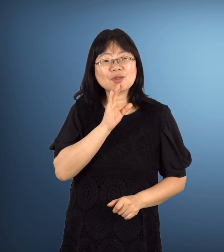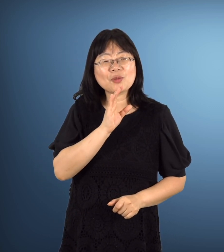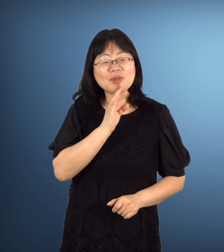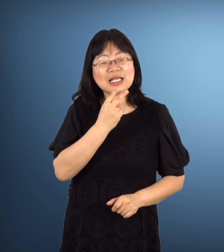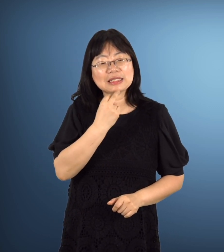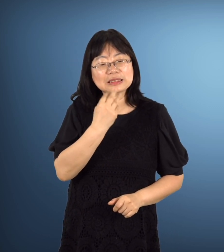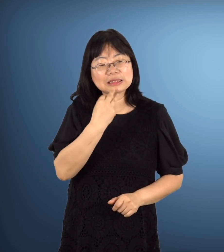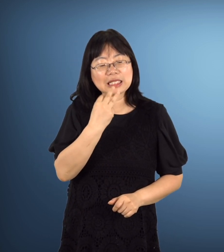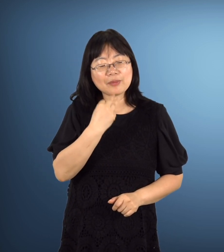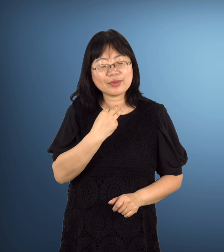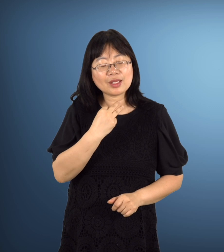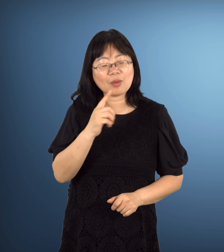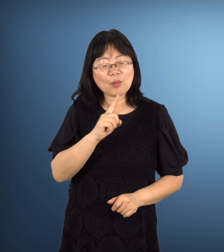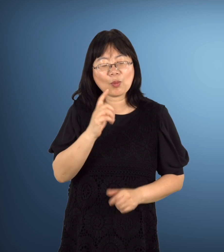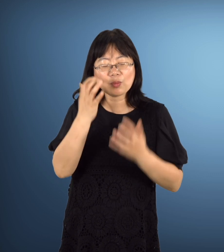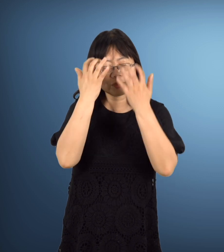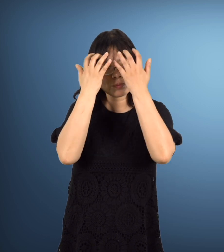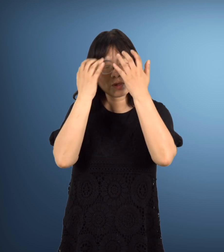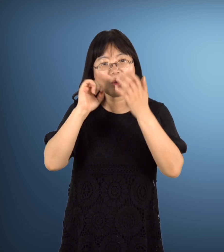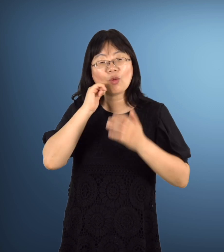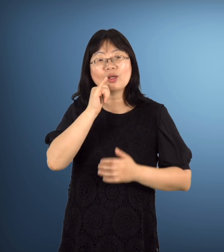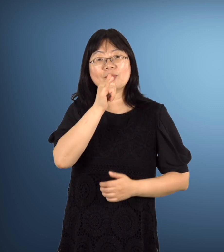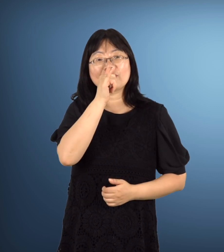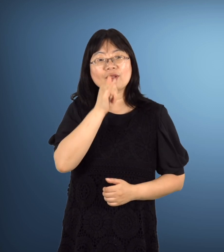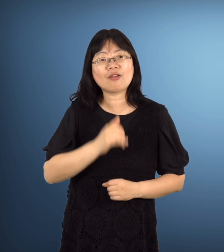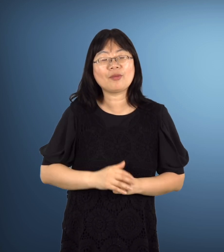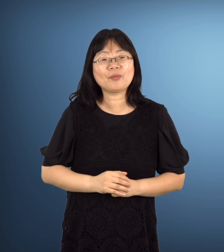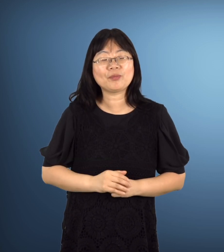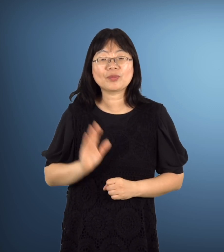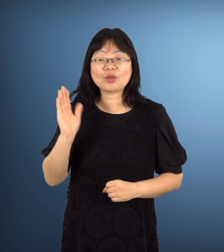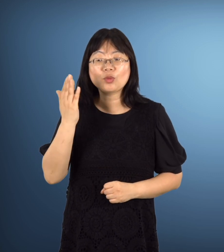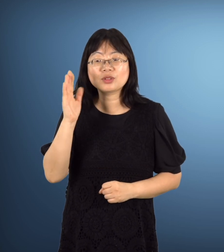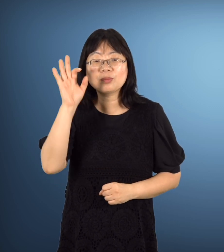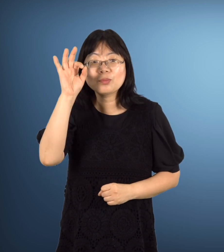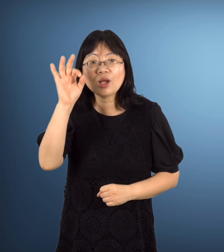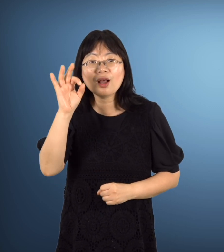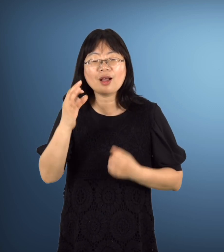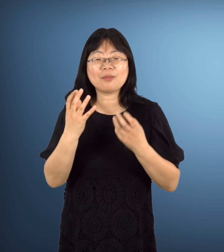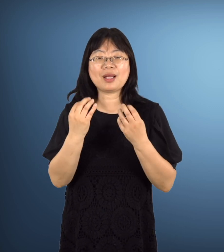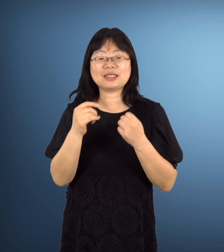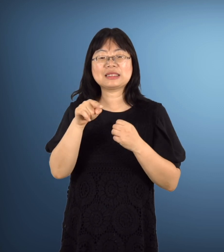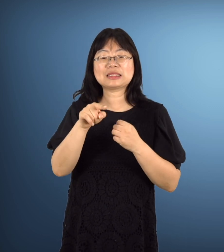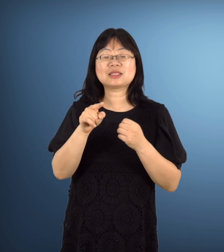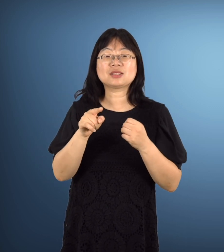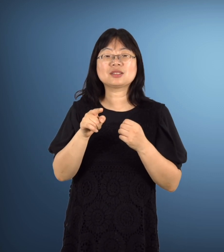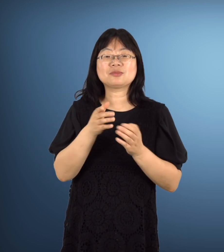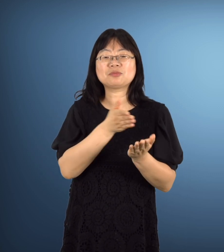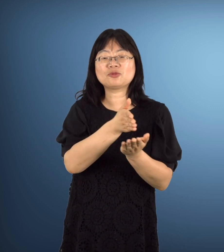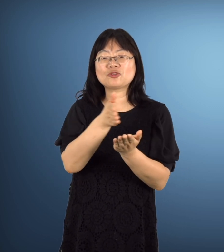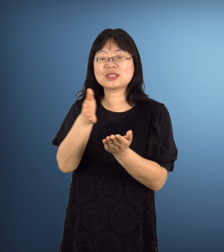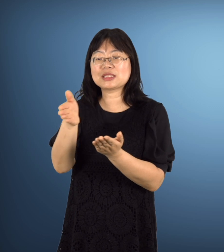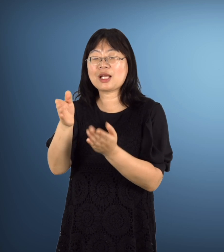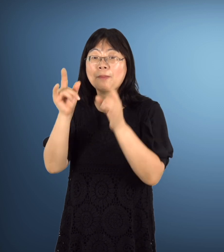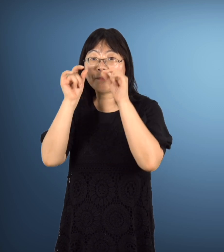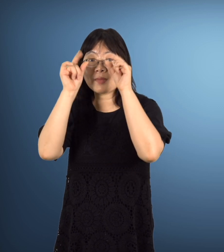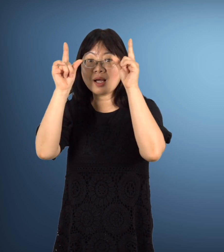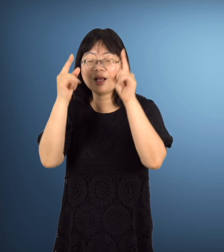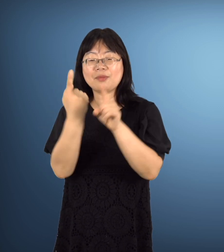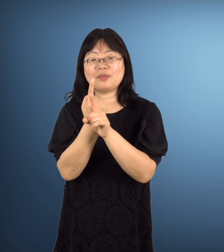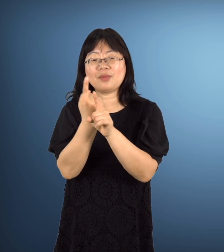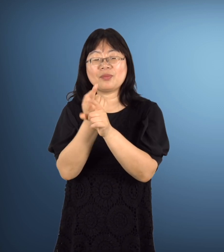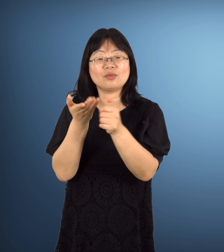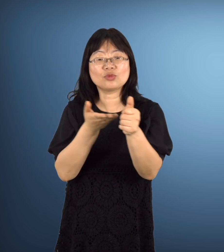이중 삼중고의 어려움이 있습니다. 요즘은 또 많이 그쪽 분야가 깨이고